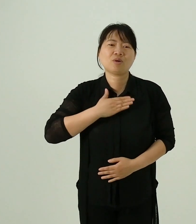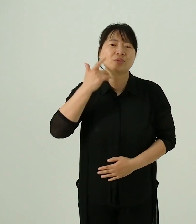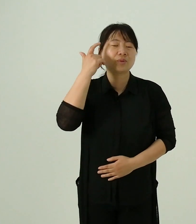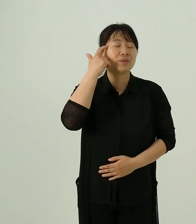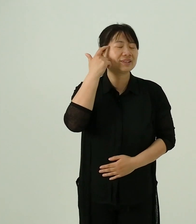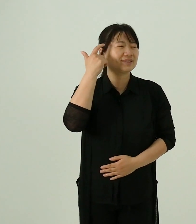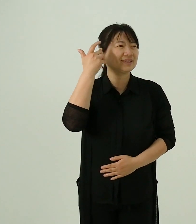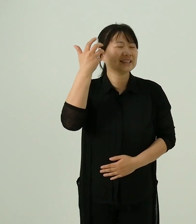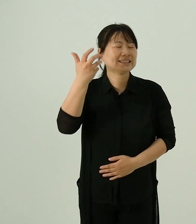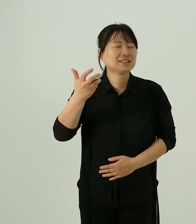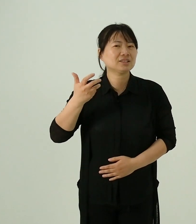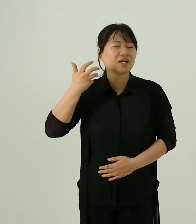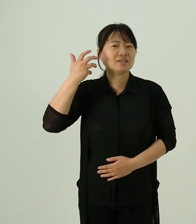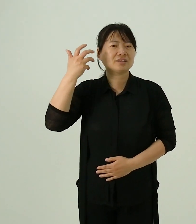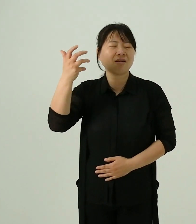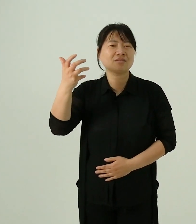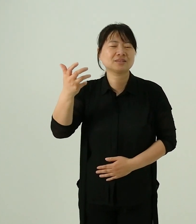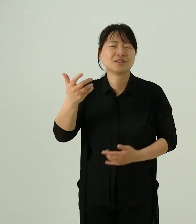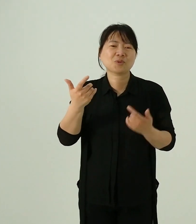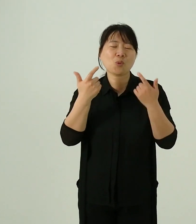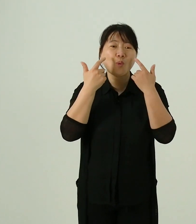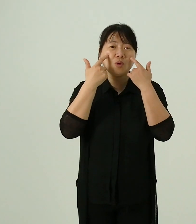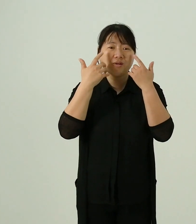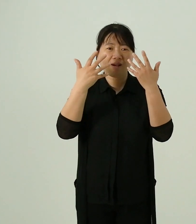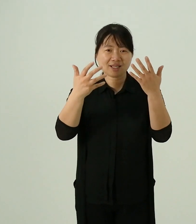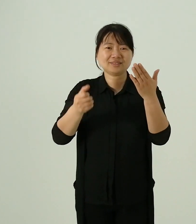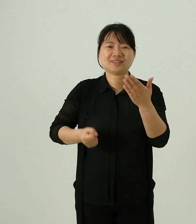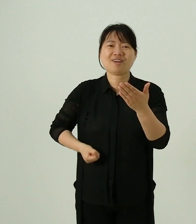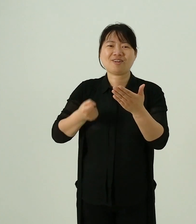내 영혼이 확정되고